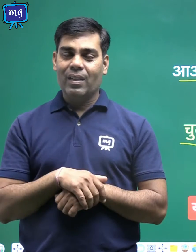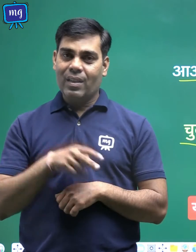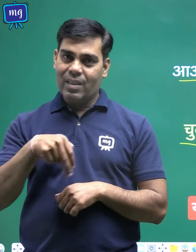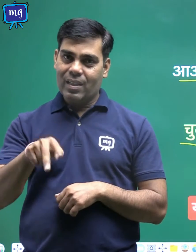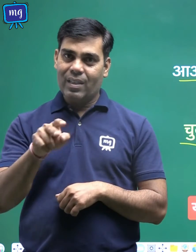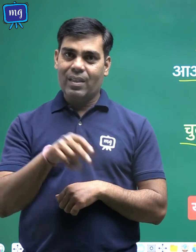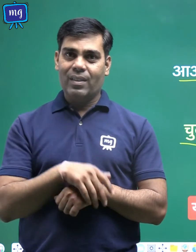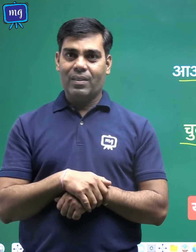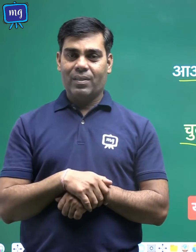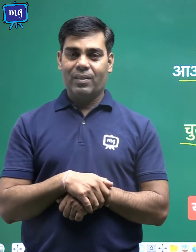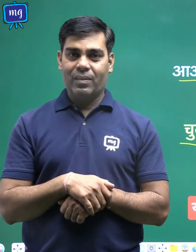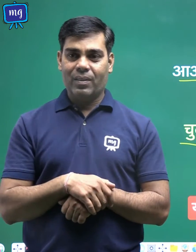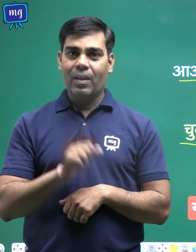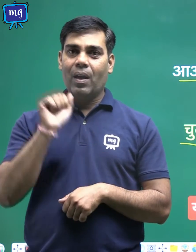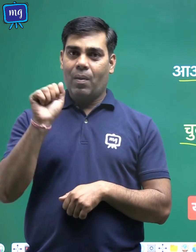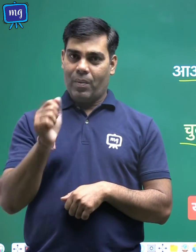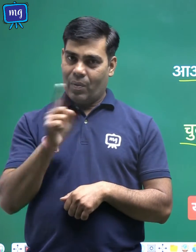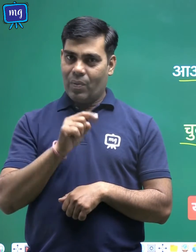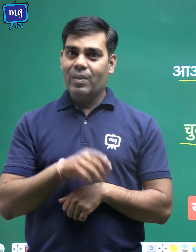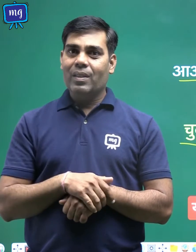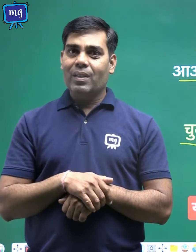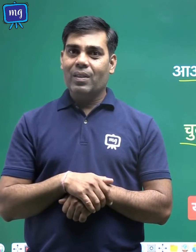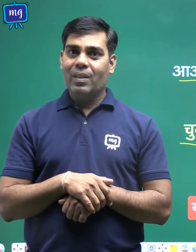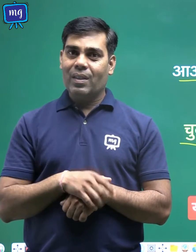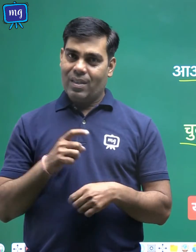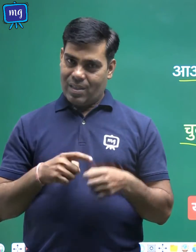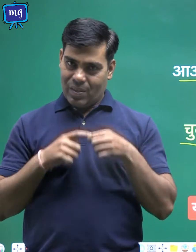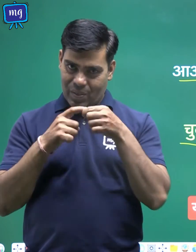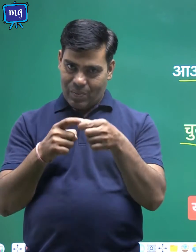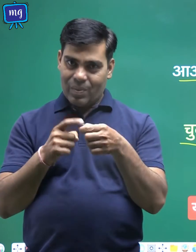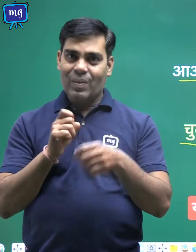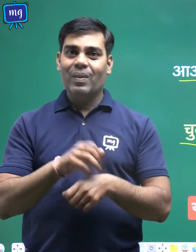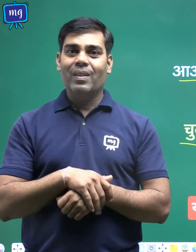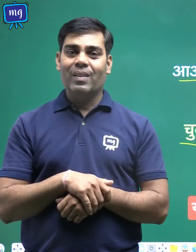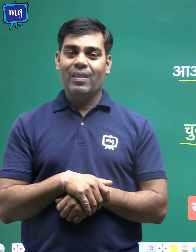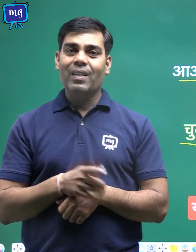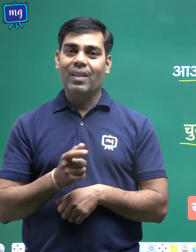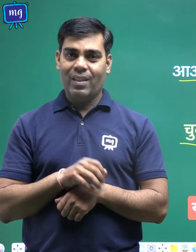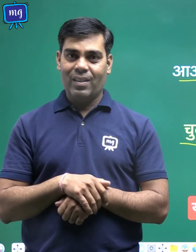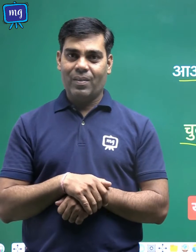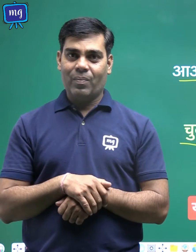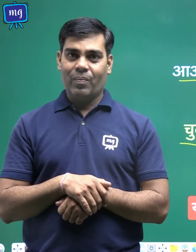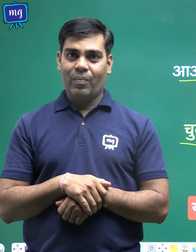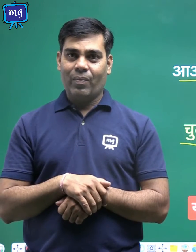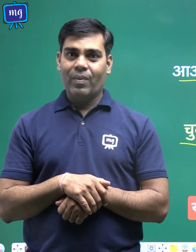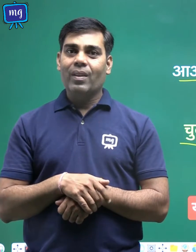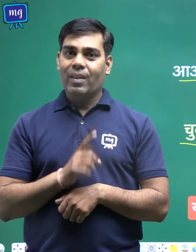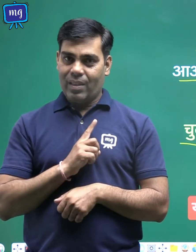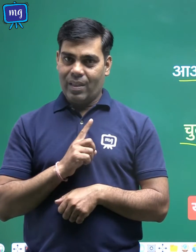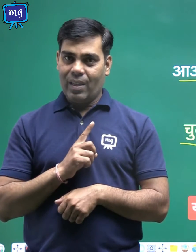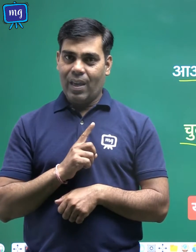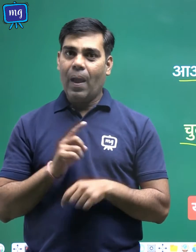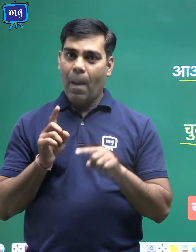जाते हैं। आपने उनसे प्रश्न भी पूछा होगा कि ये वोट